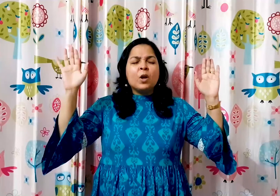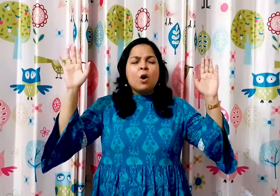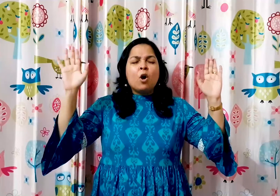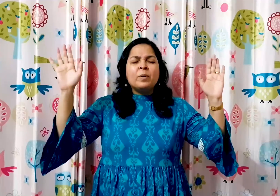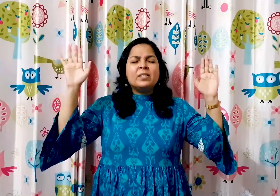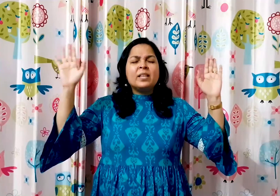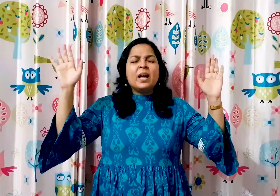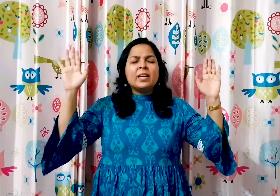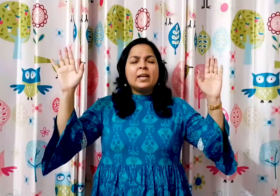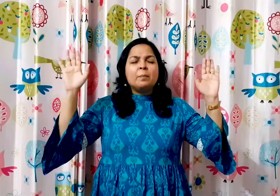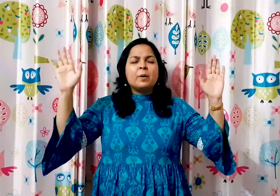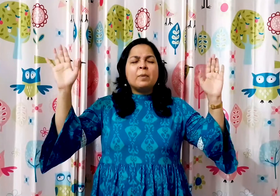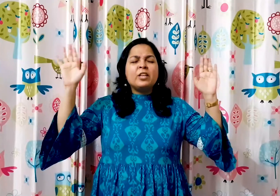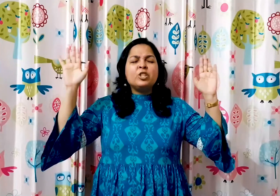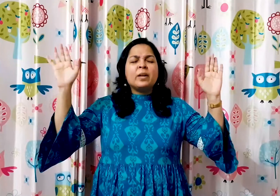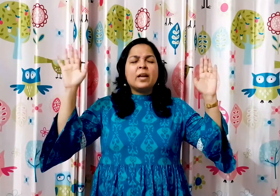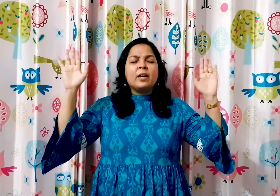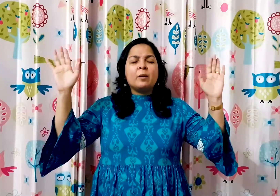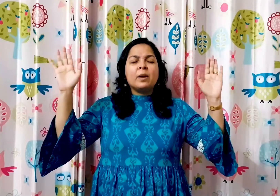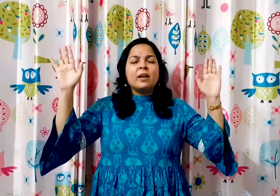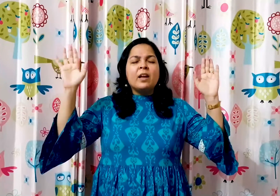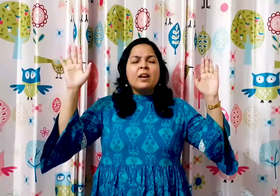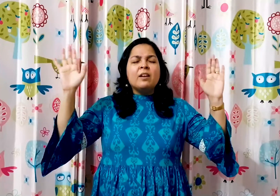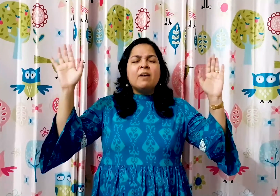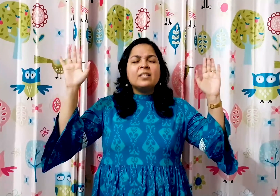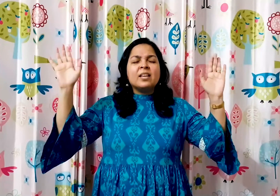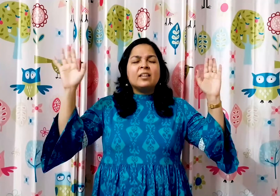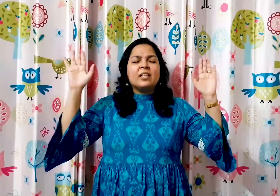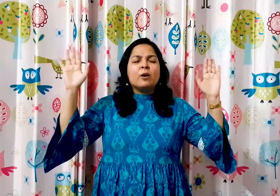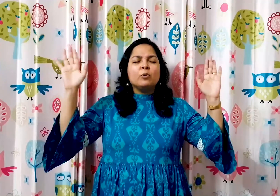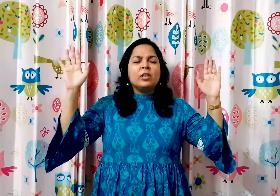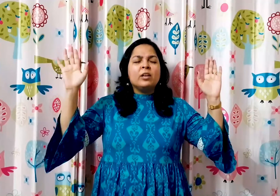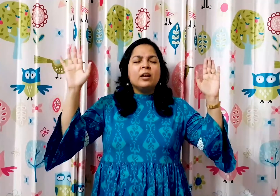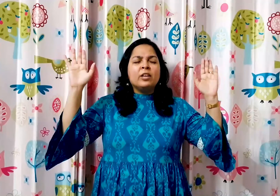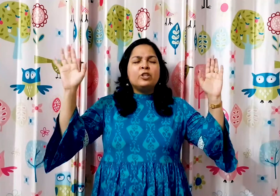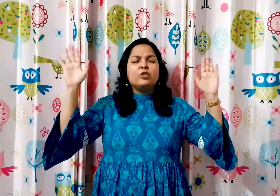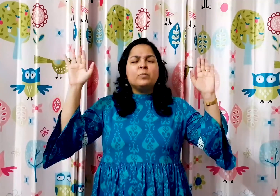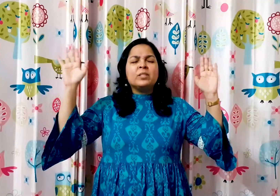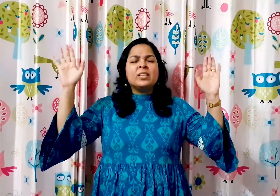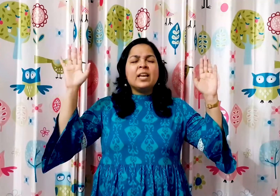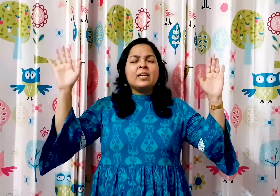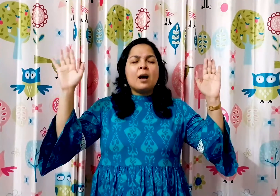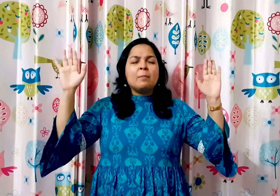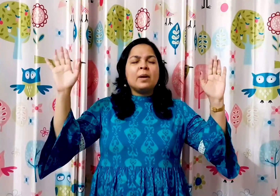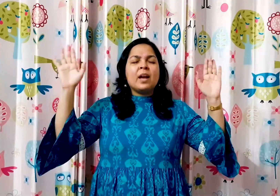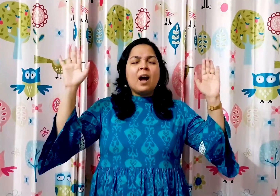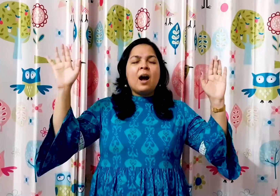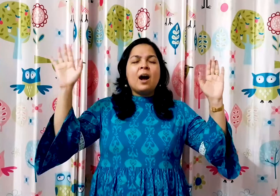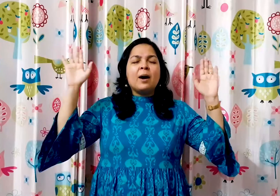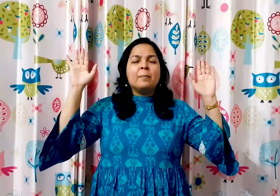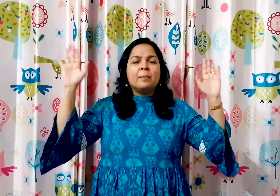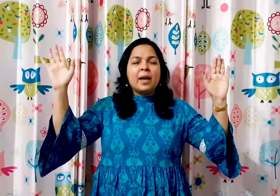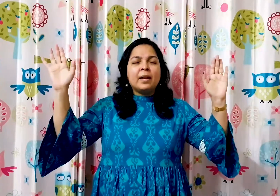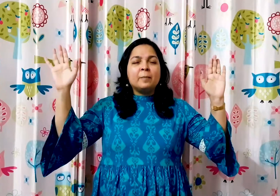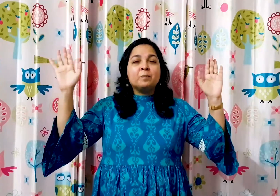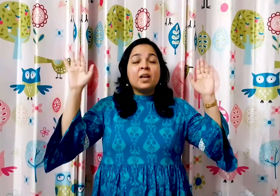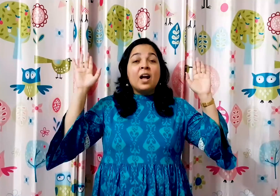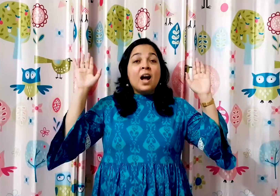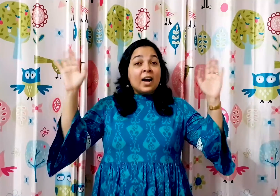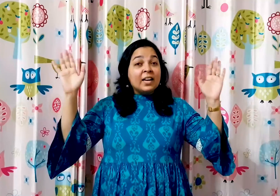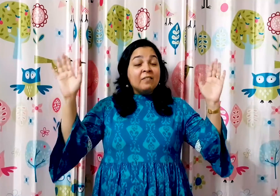करेगी और मैं सदा के लिए परमेश्वर के घर में निवास करती रहूंगी यीशु मसीह के नाम में